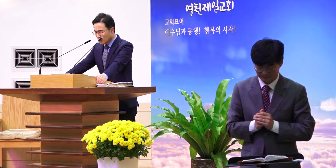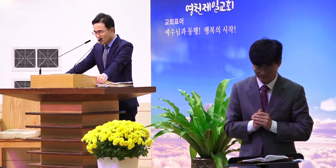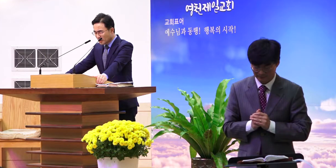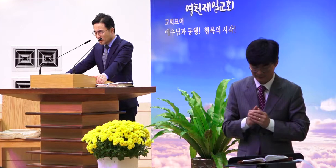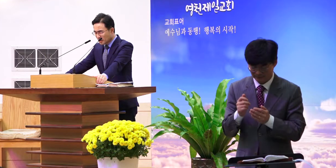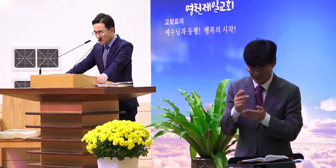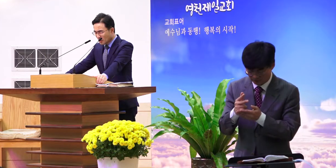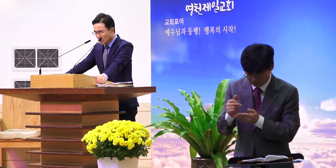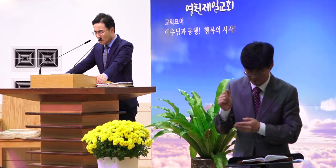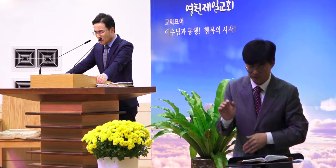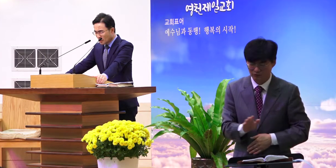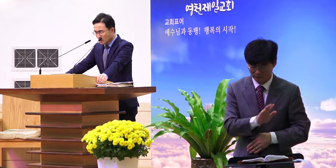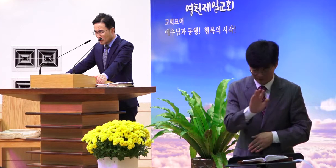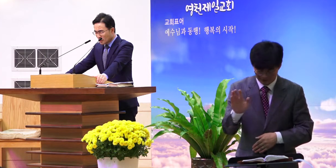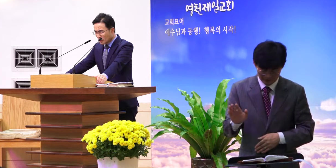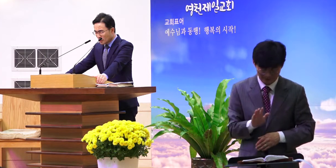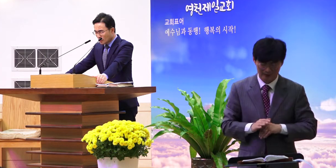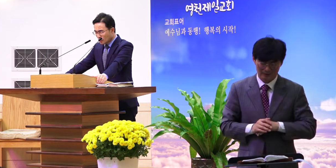우리 주님을 등지고